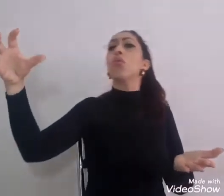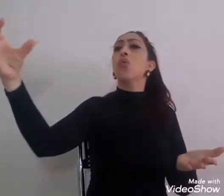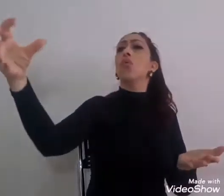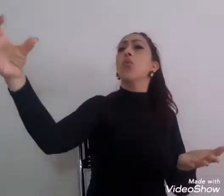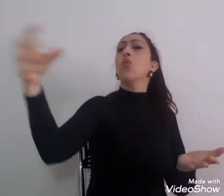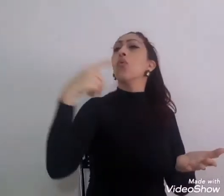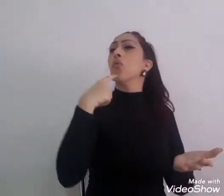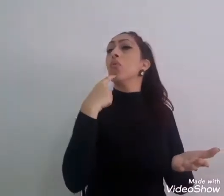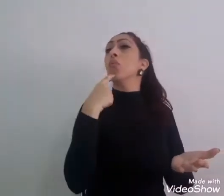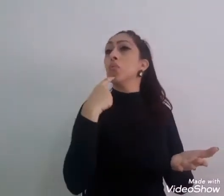A planta